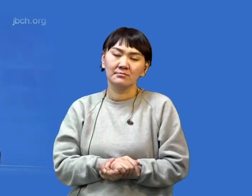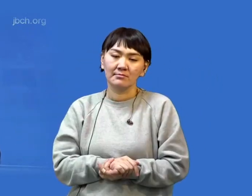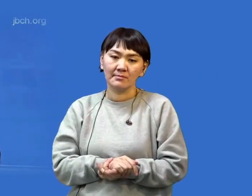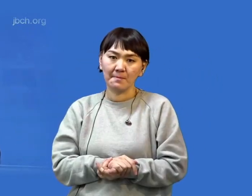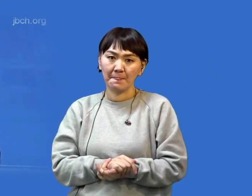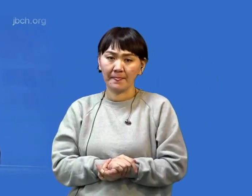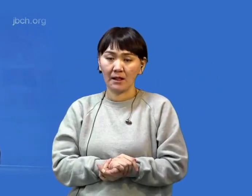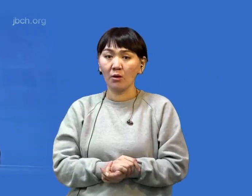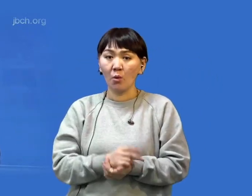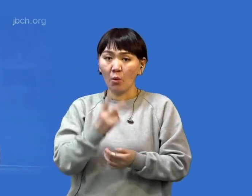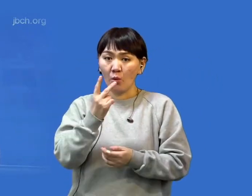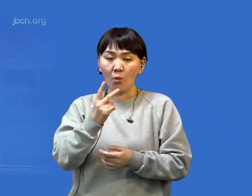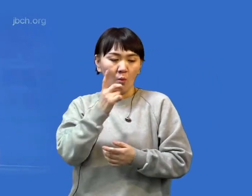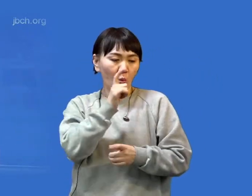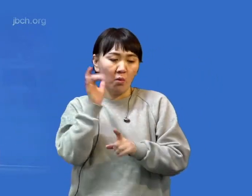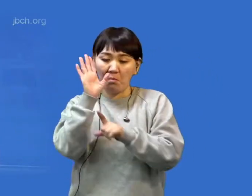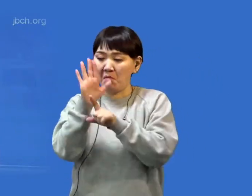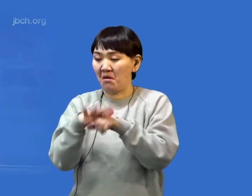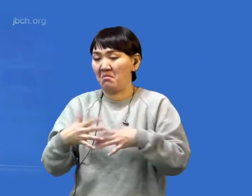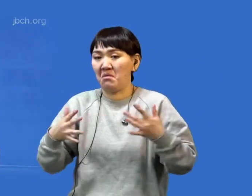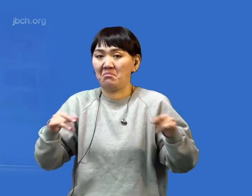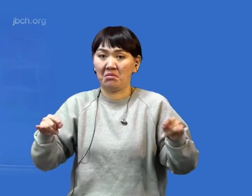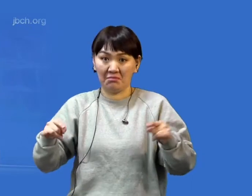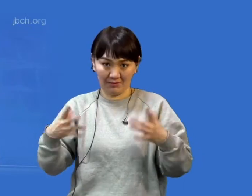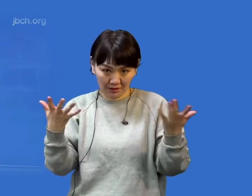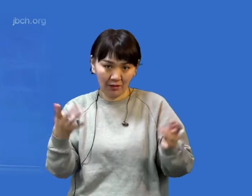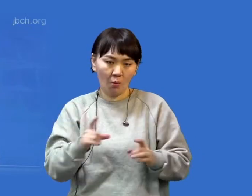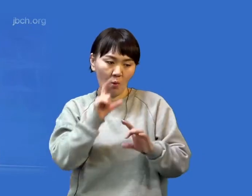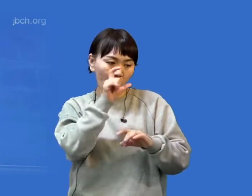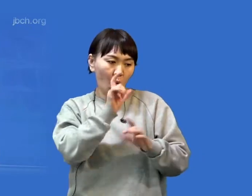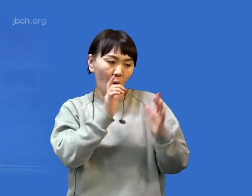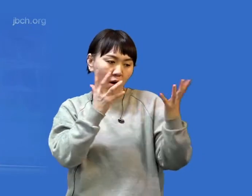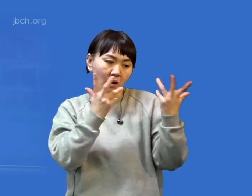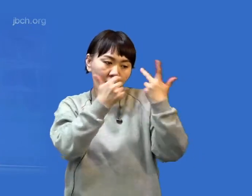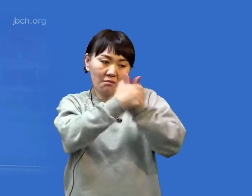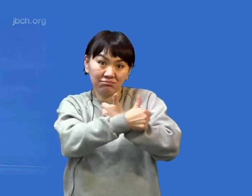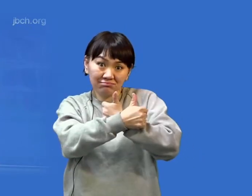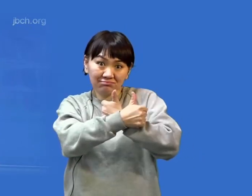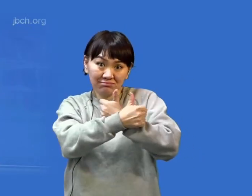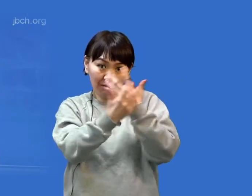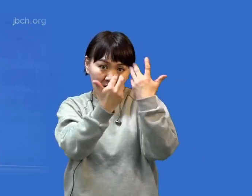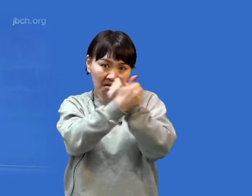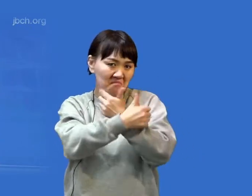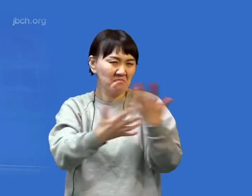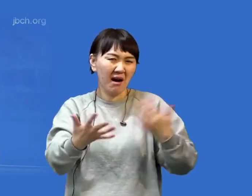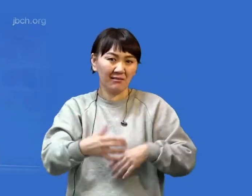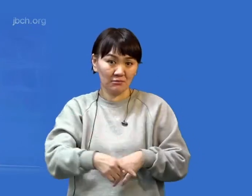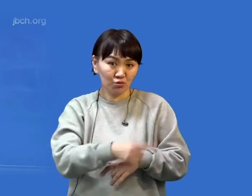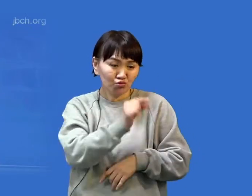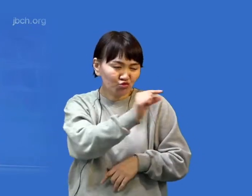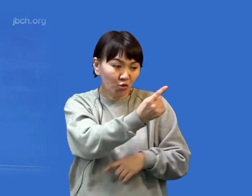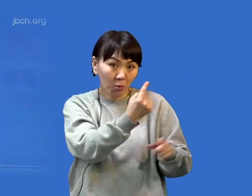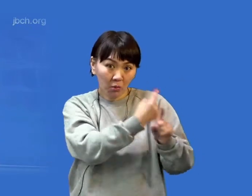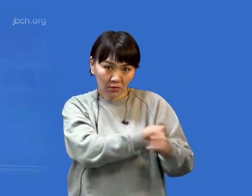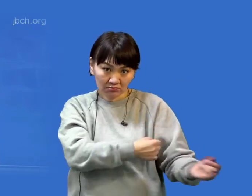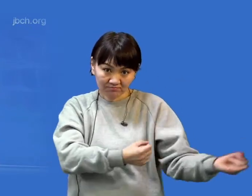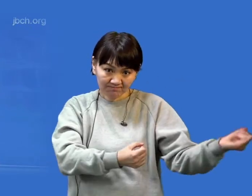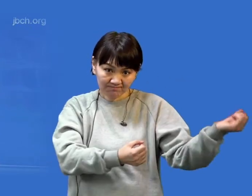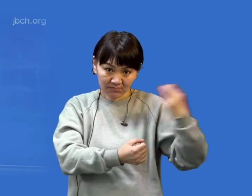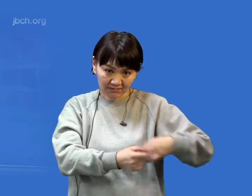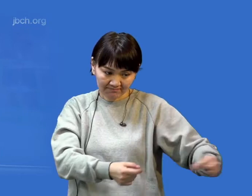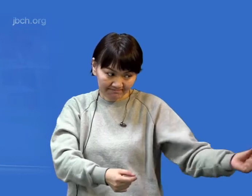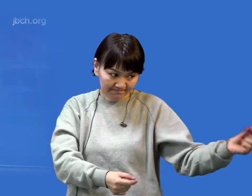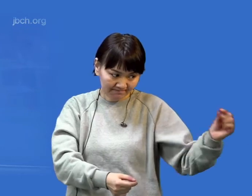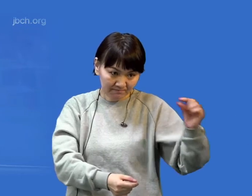Үл эвлэрэгч гэж байна. Өөрт нэг жоохон буруу зүйл хийсэн хүнийг ерөөсөө уучлахгүй харж л байгаа юм шүү дээ. Гэл тийм ээ хариу төлөөг